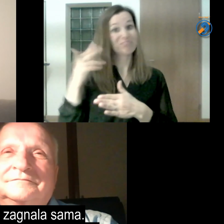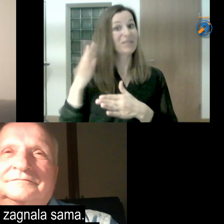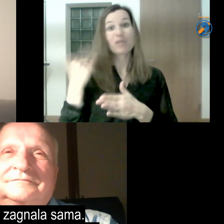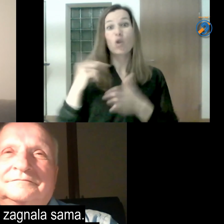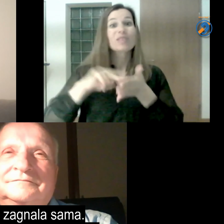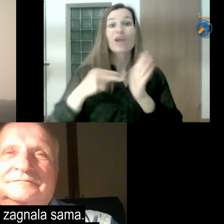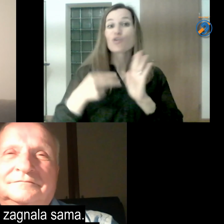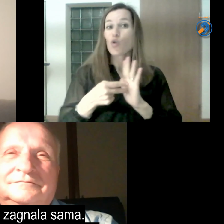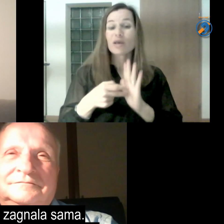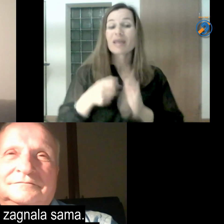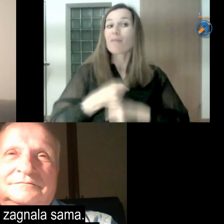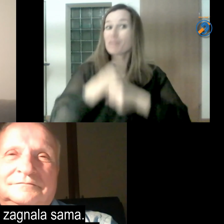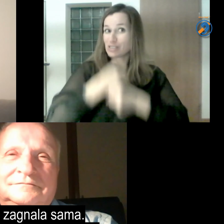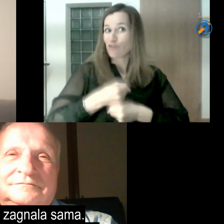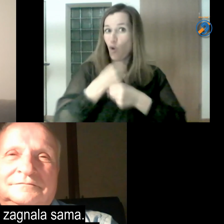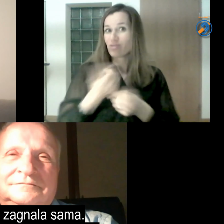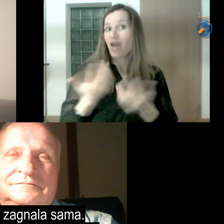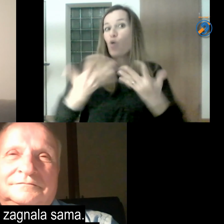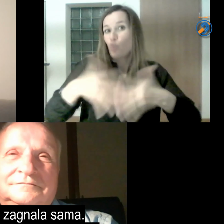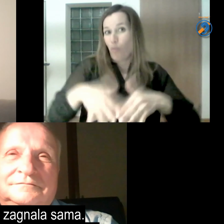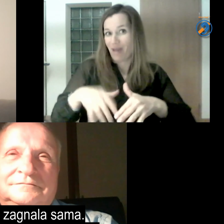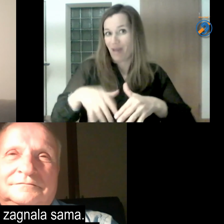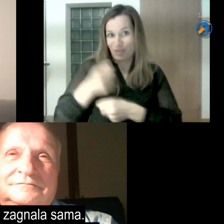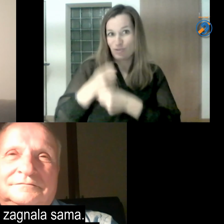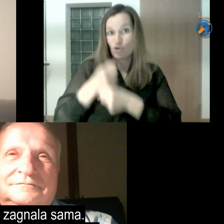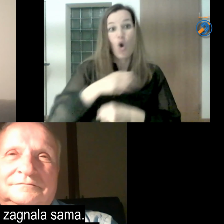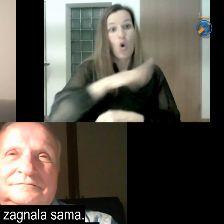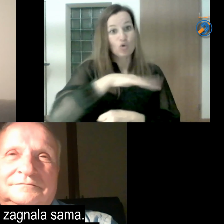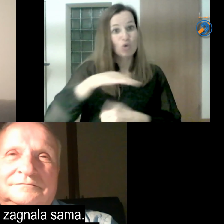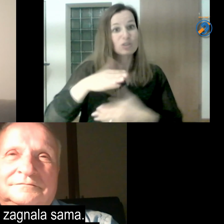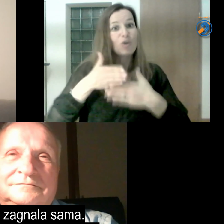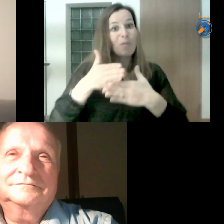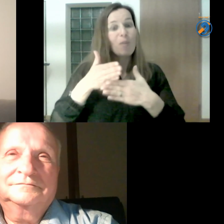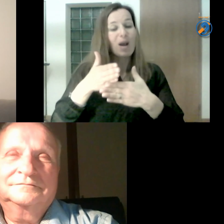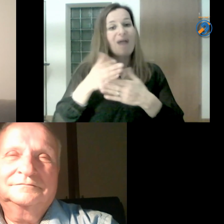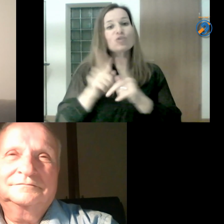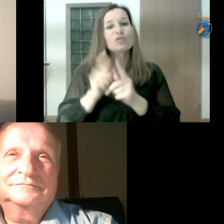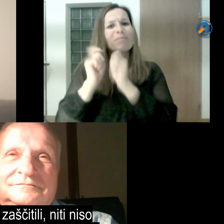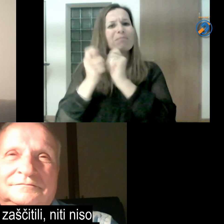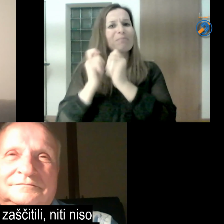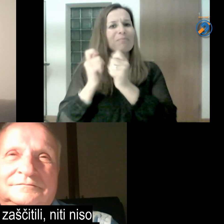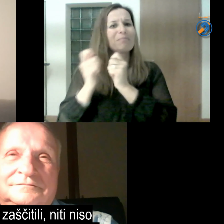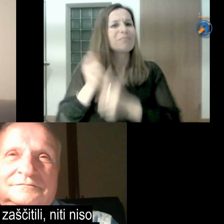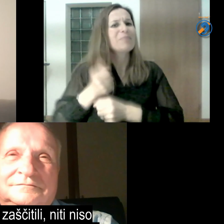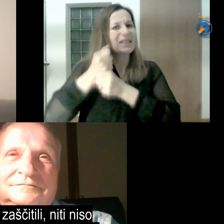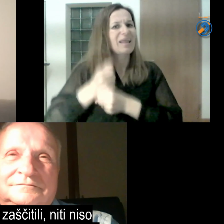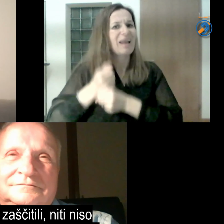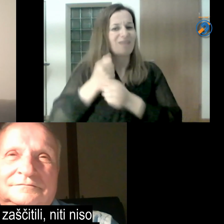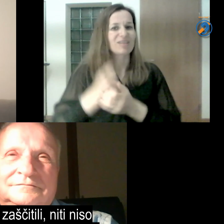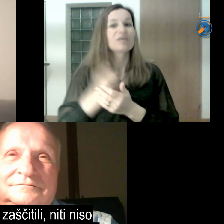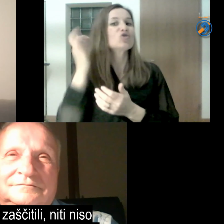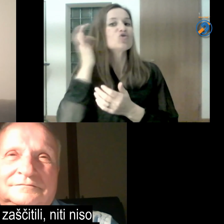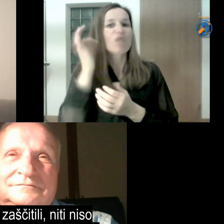tehnologije, ki bi zvon zagnala sama. Otroci so pomagali pritrkavati. Sluha niso